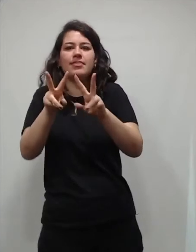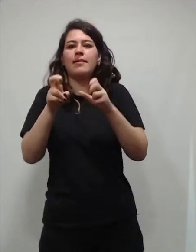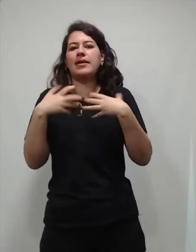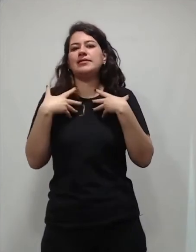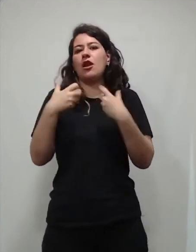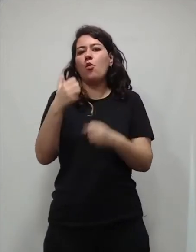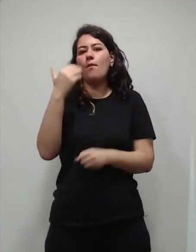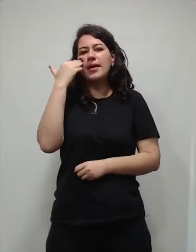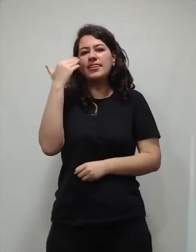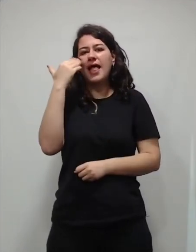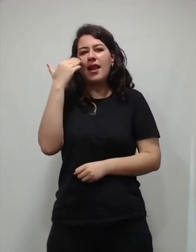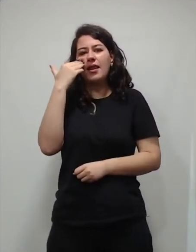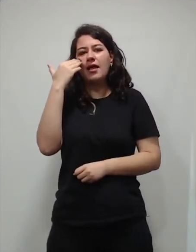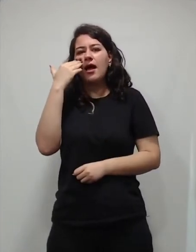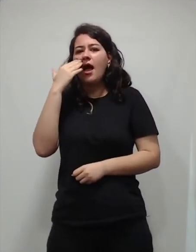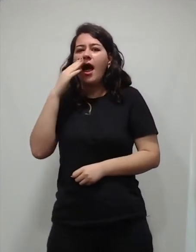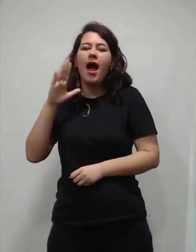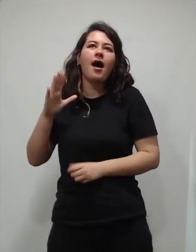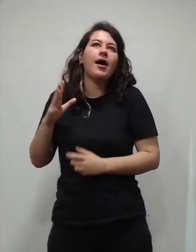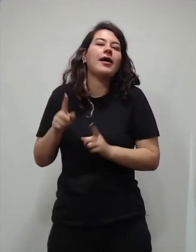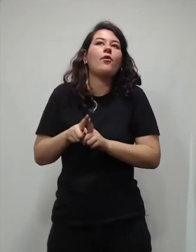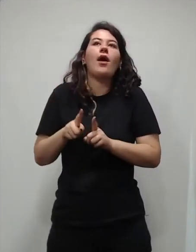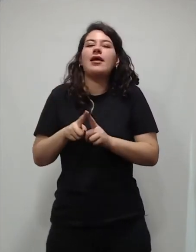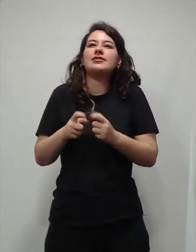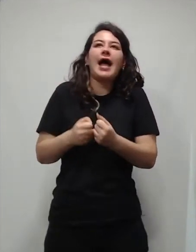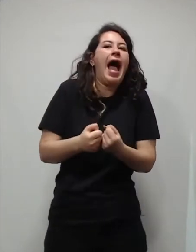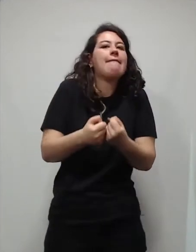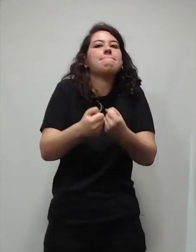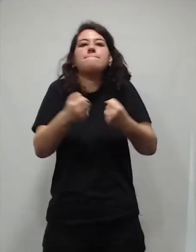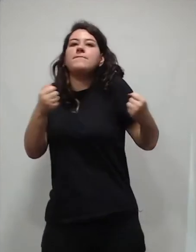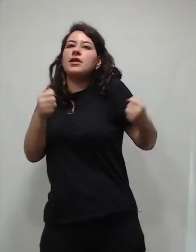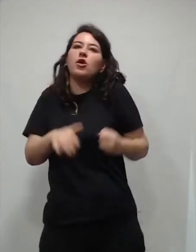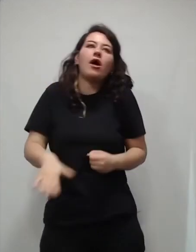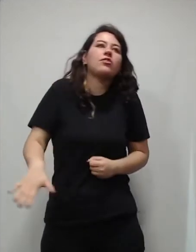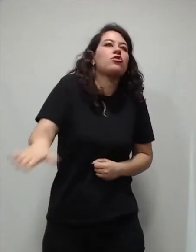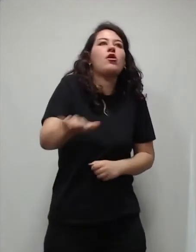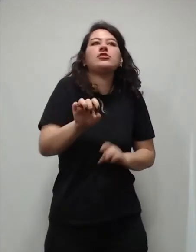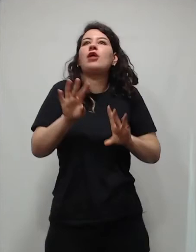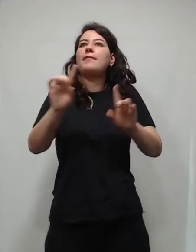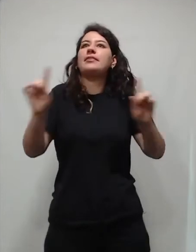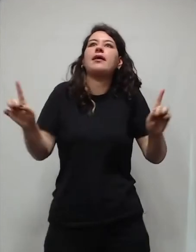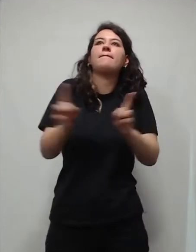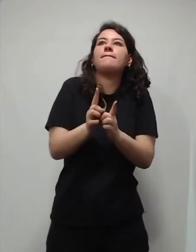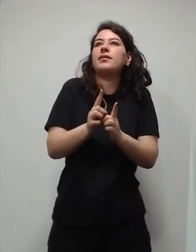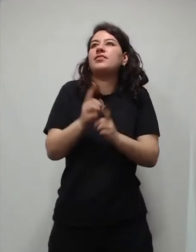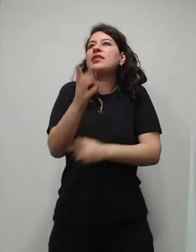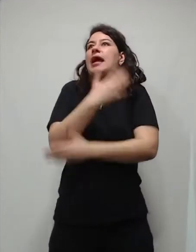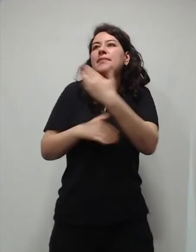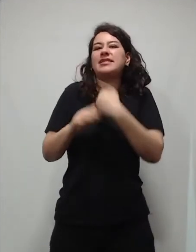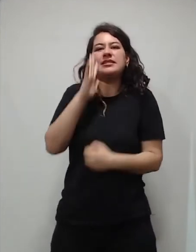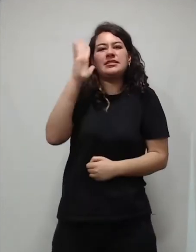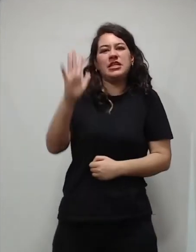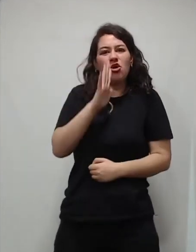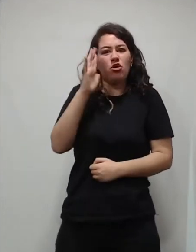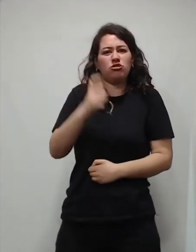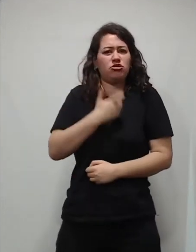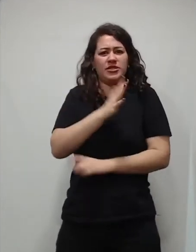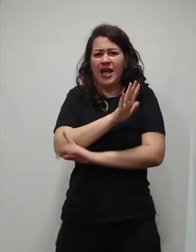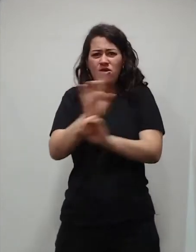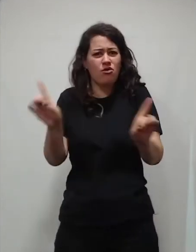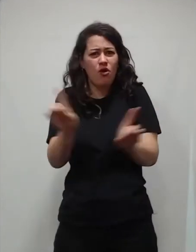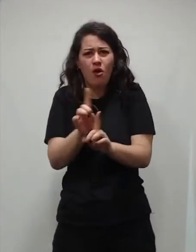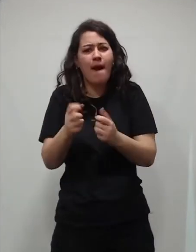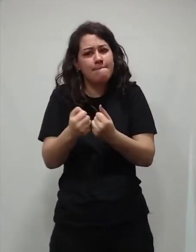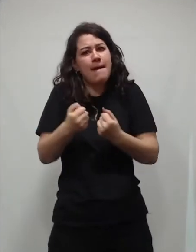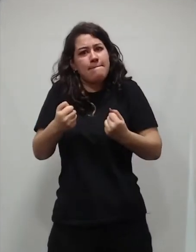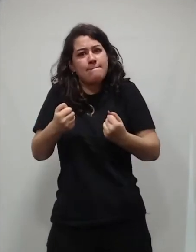salud mental trasciende ampliamente esa categorización. No la excluye en